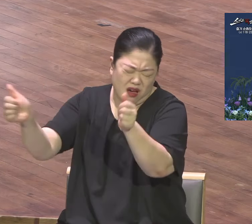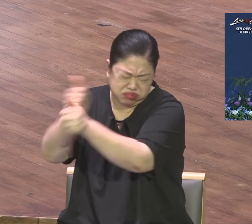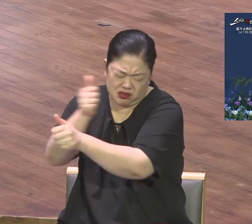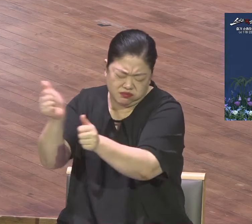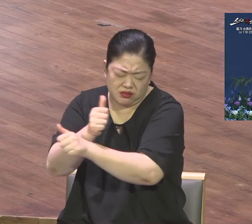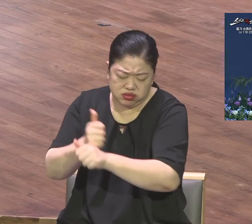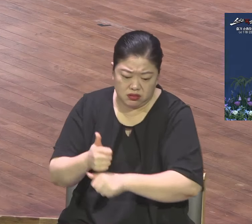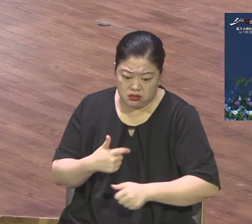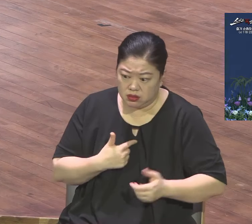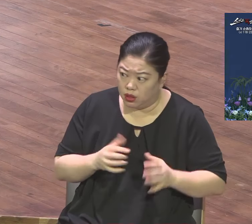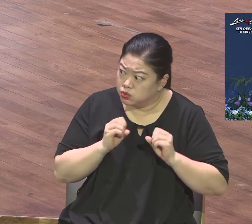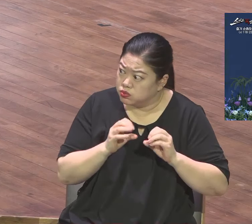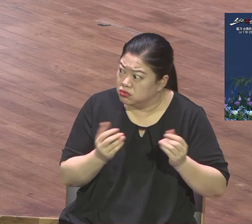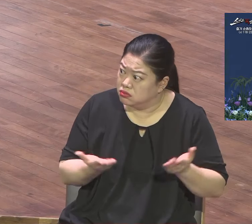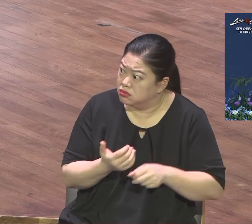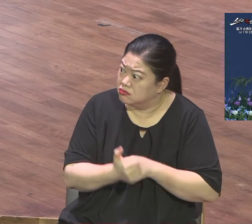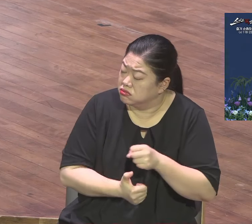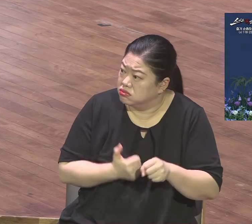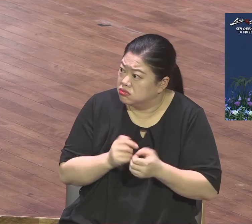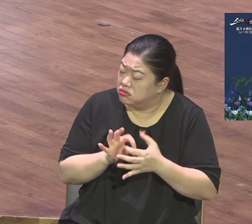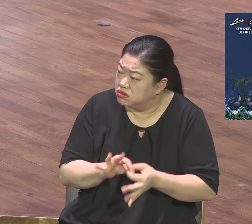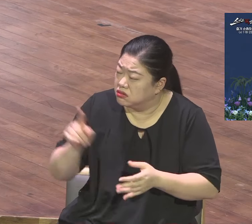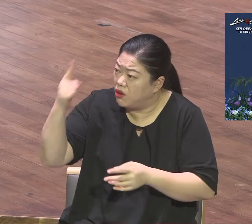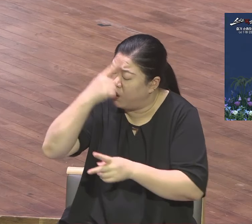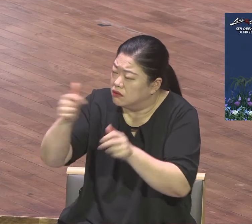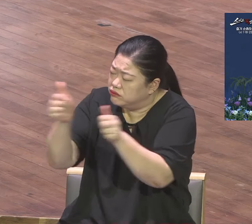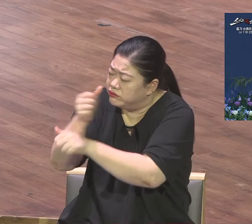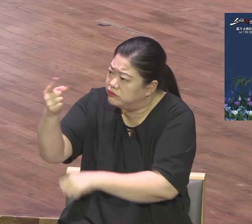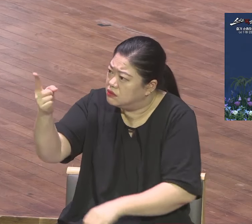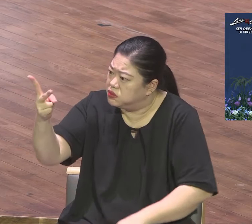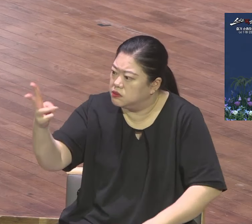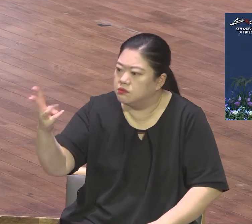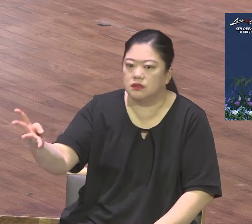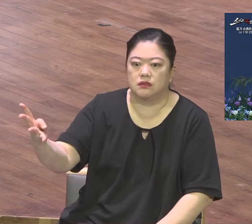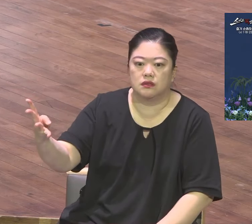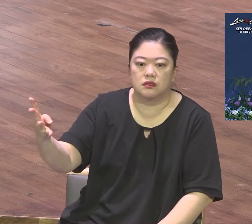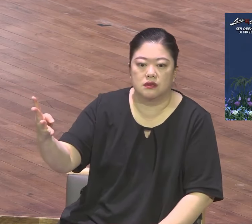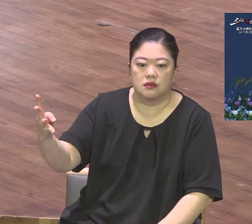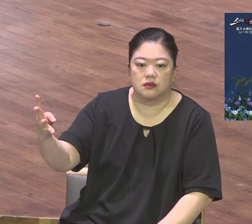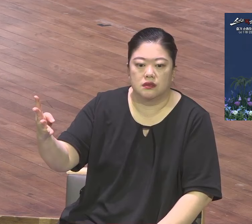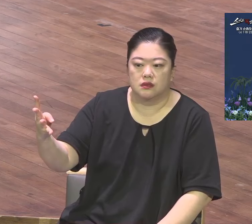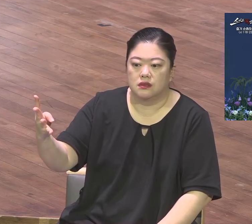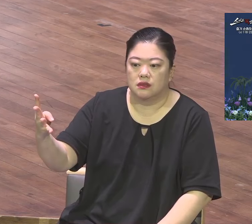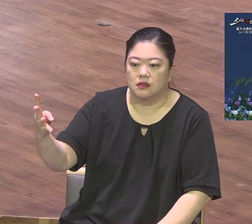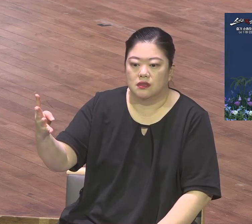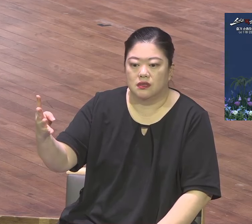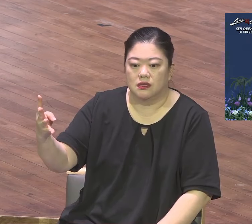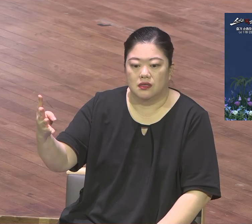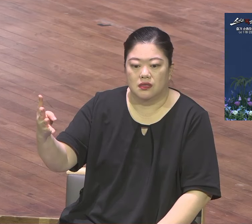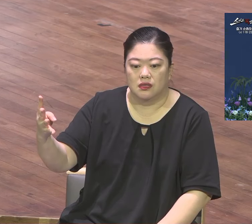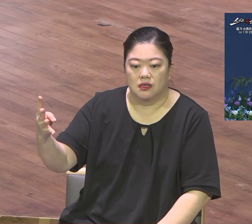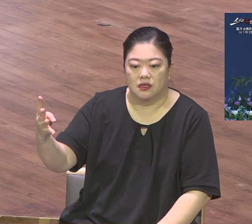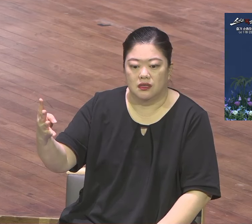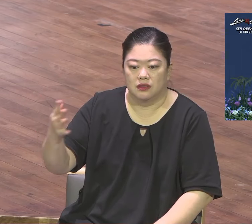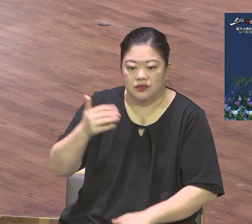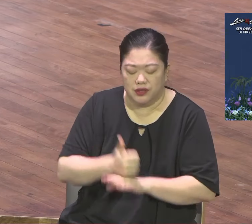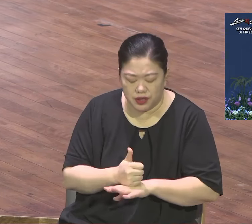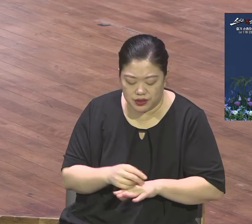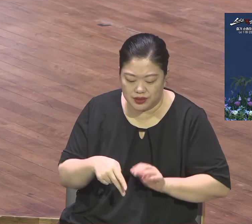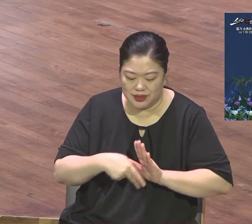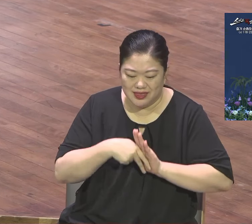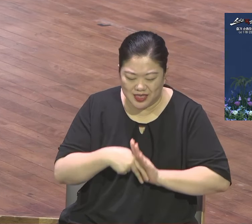급급했습니다. 뭐 사회 질서는 말할 것도 없고 엄청 불안했어요. 한마디로